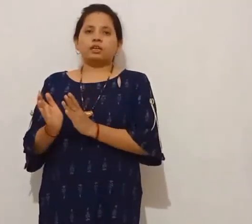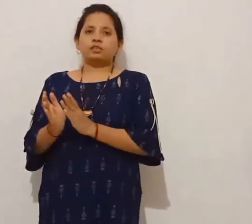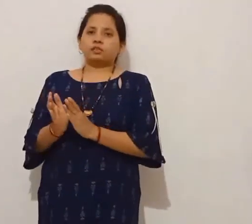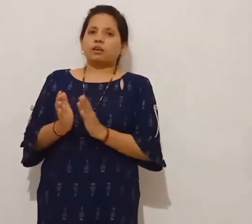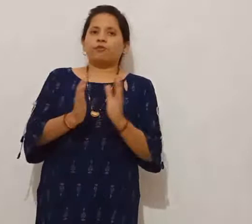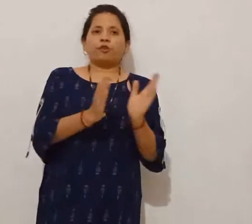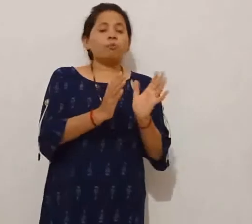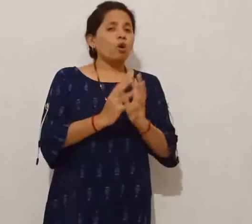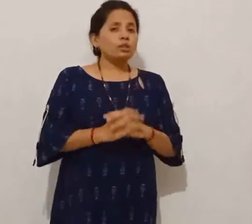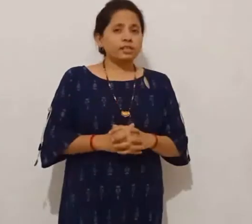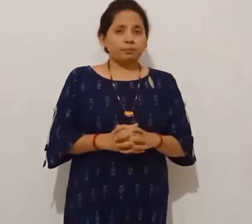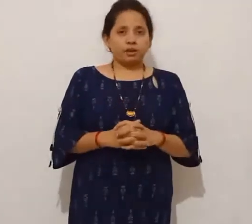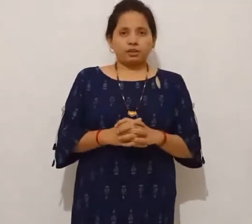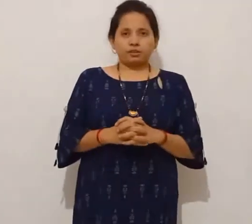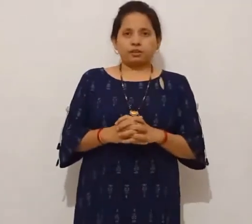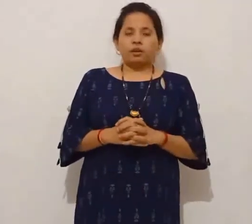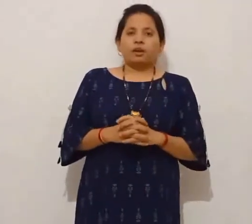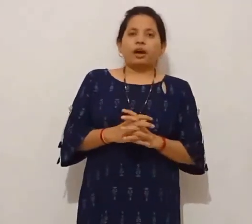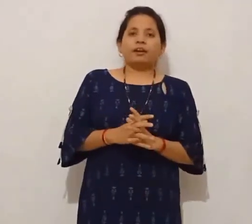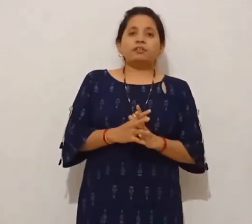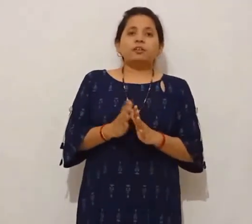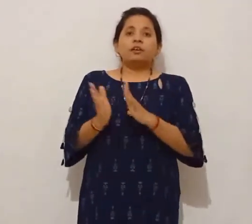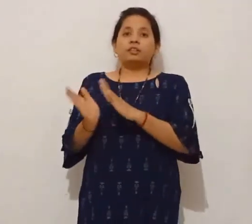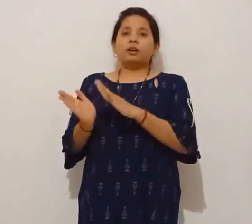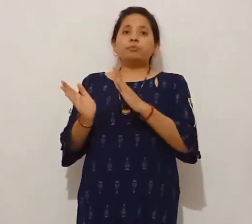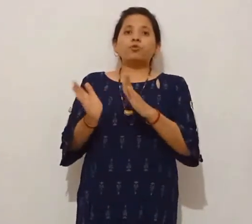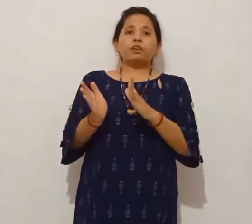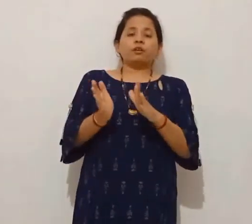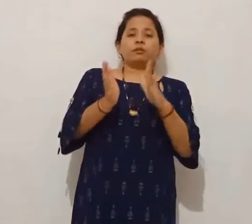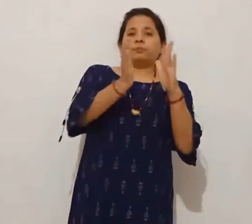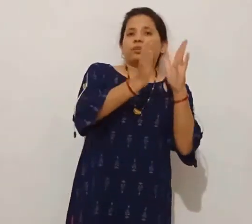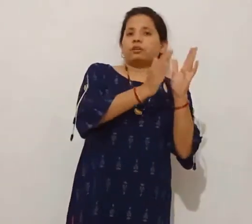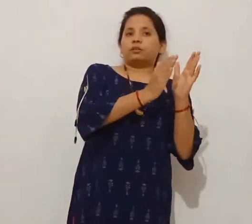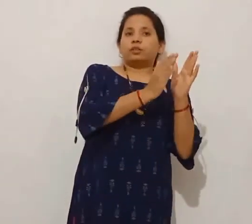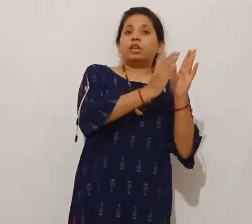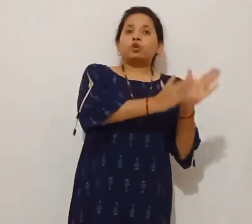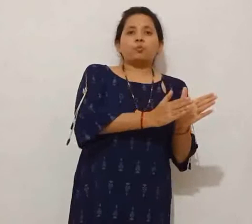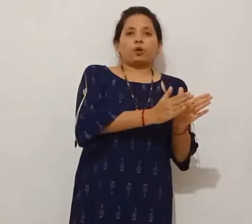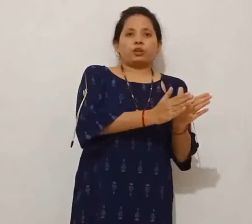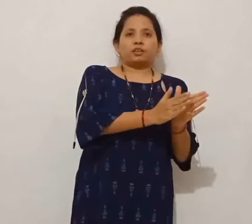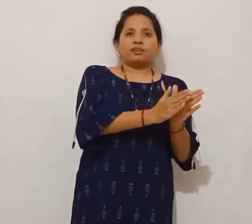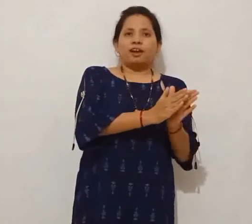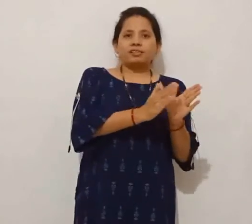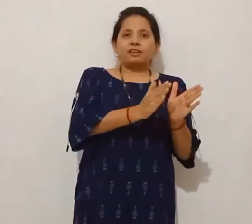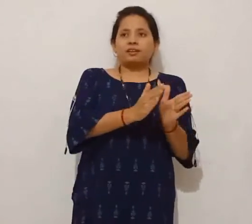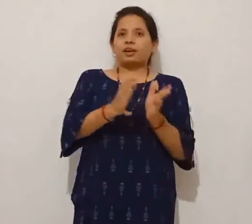things from wholesale market and they are moving in group only. ऐसा नहीं कि एक